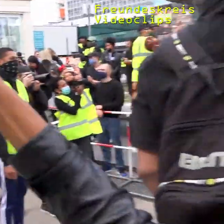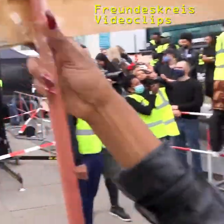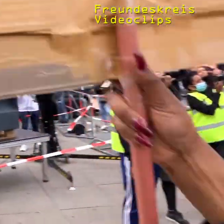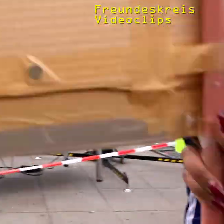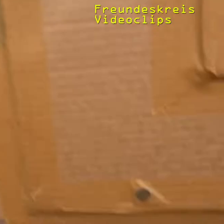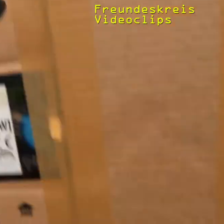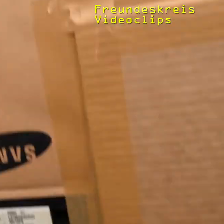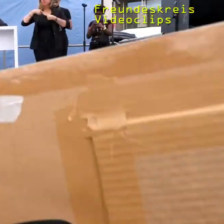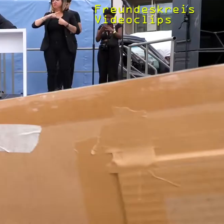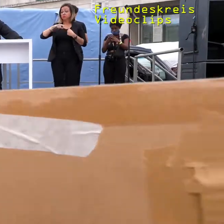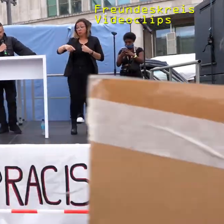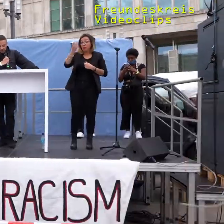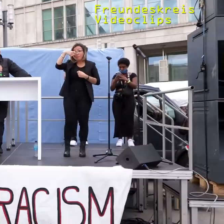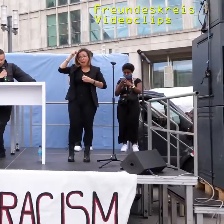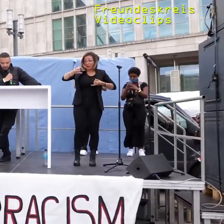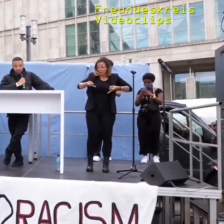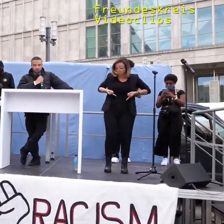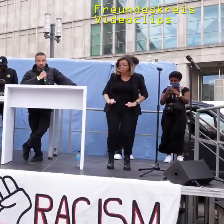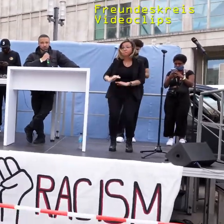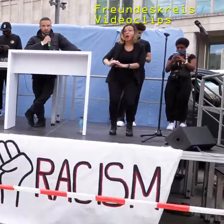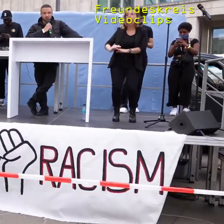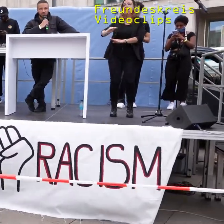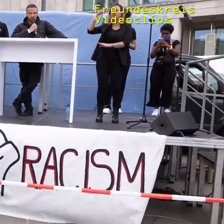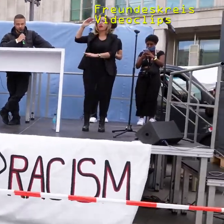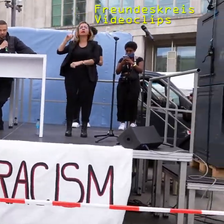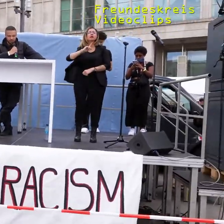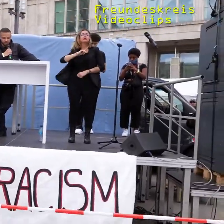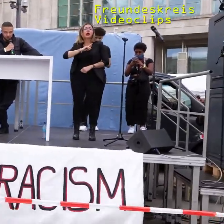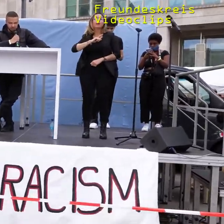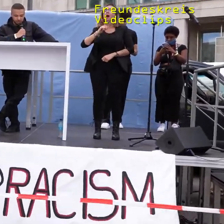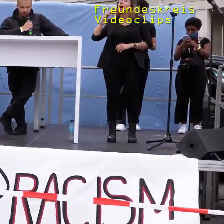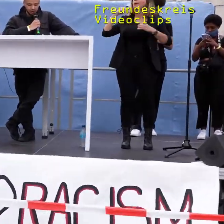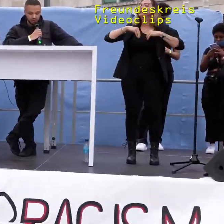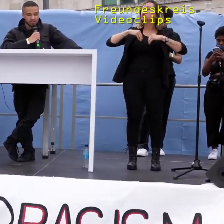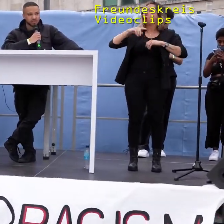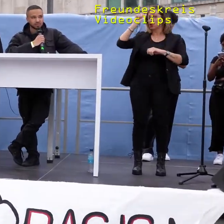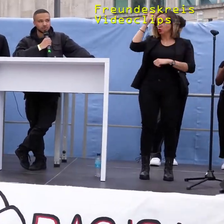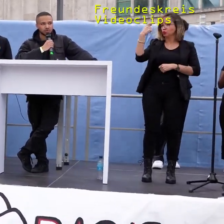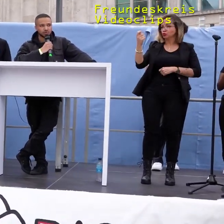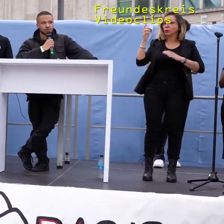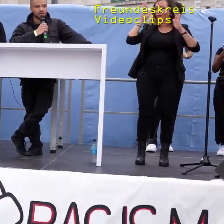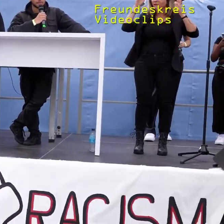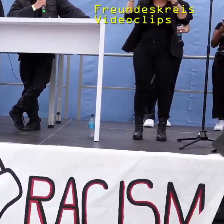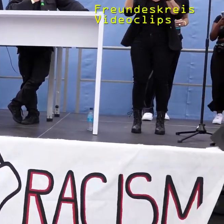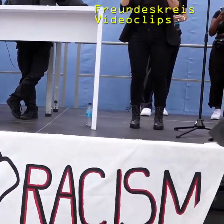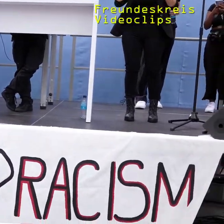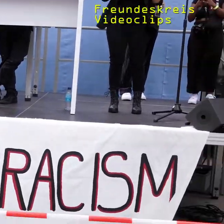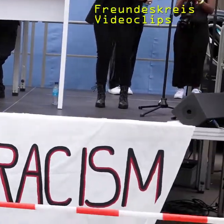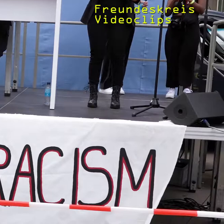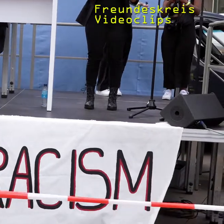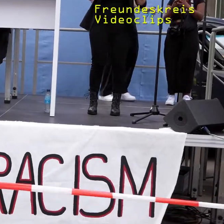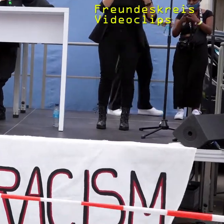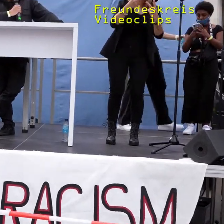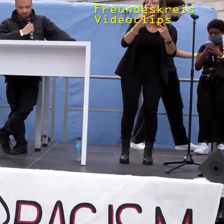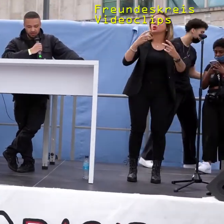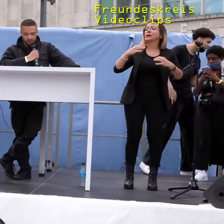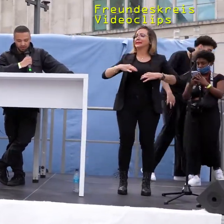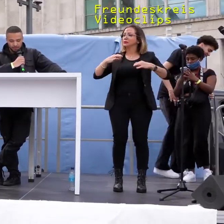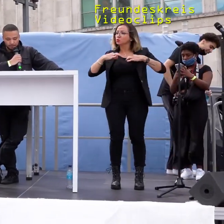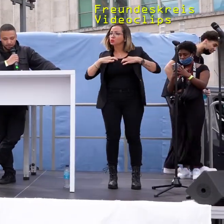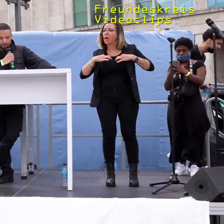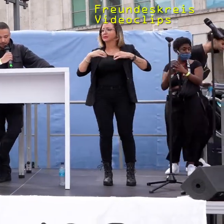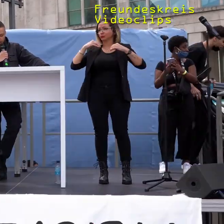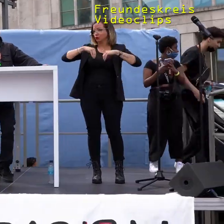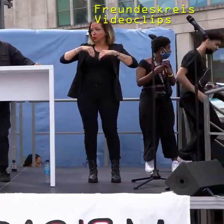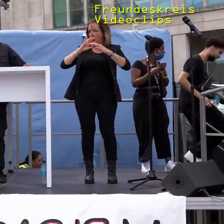Ich bin in Berlin geboren und aufgewachsen, studiere Psychologie mit dem Fokus auf klinische und Gesundheitspsychologie und arbeite als